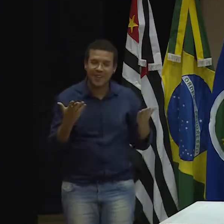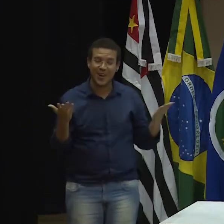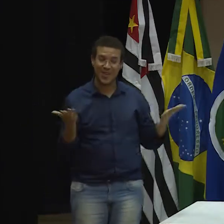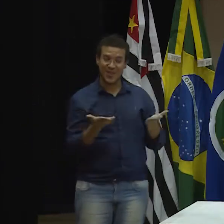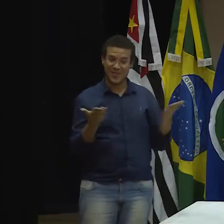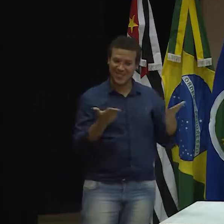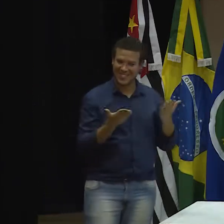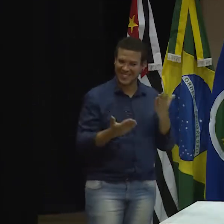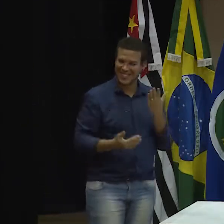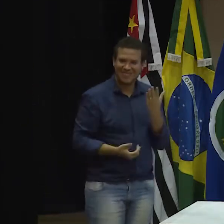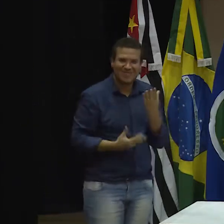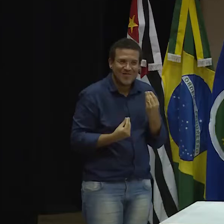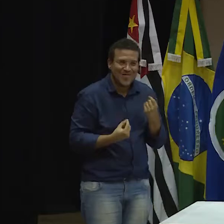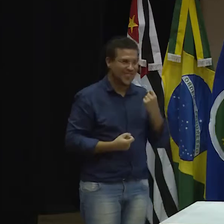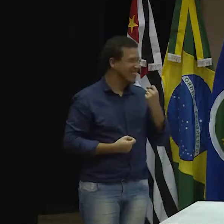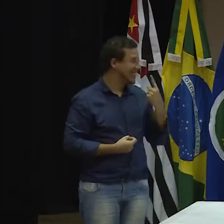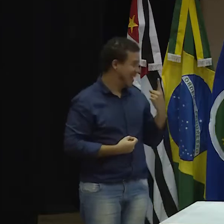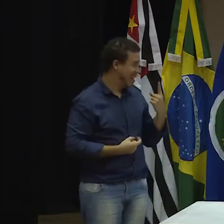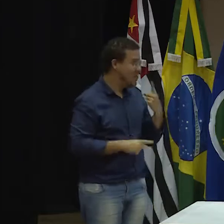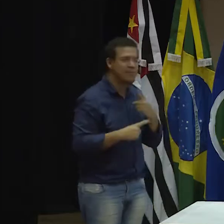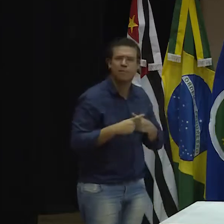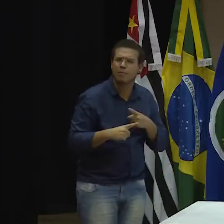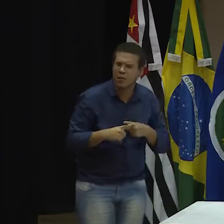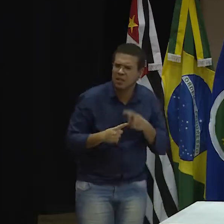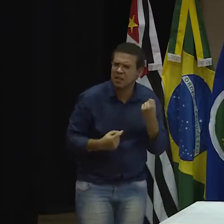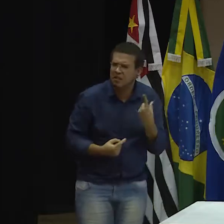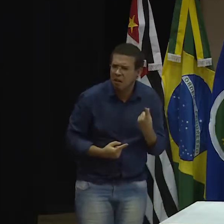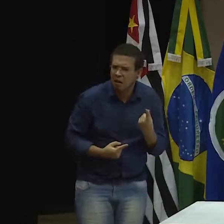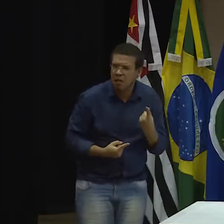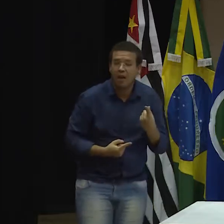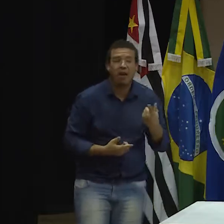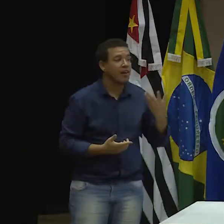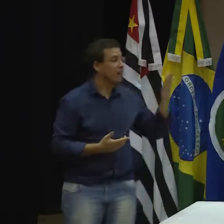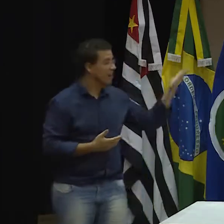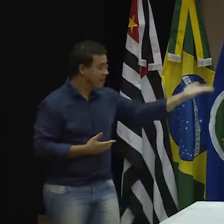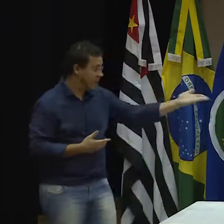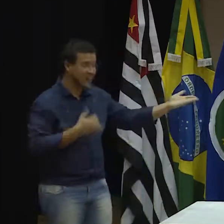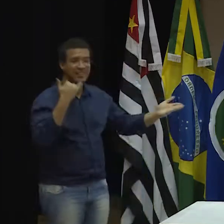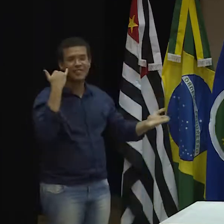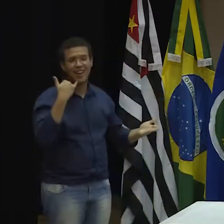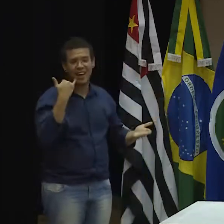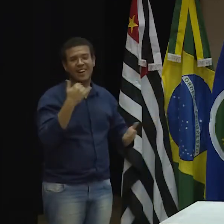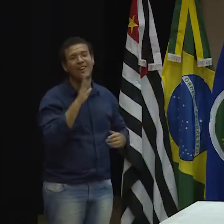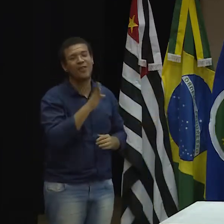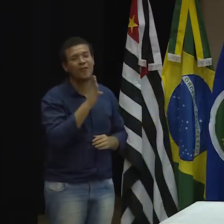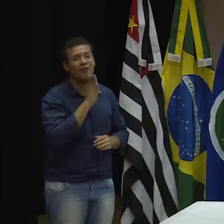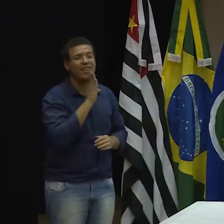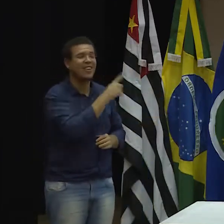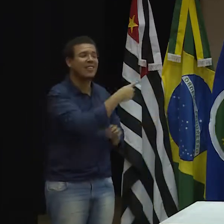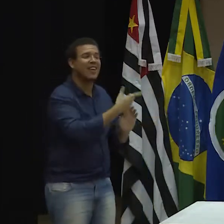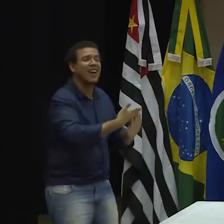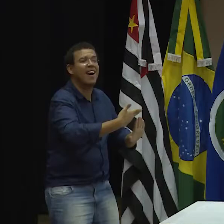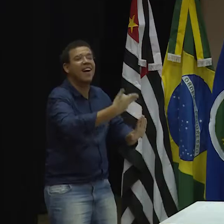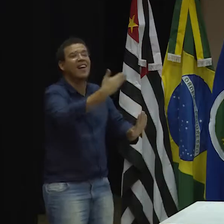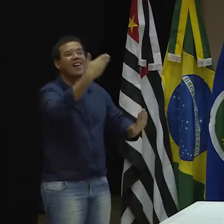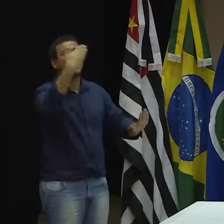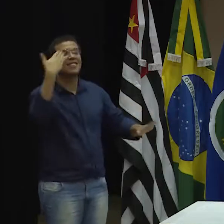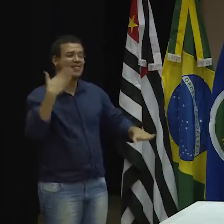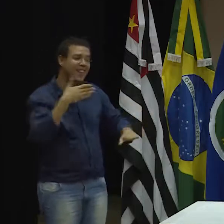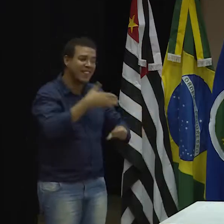palestrar. E hoje é muito estranho, porque a Janaína me conhece